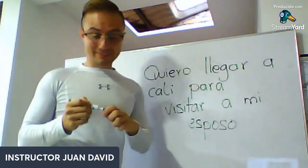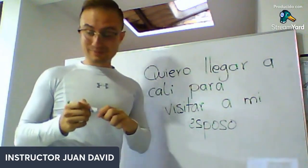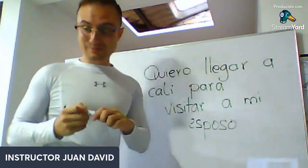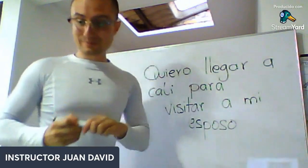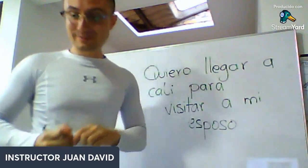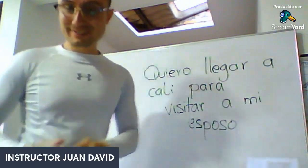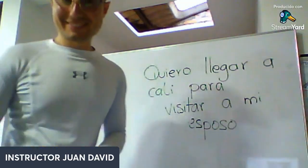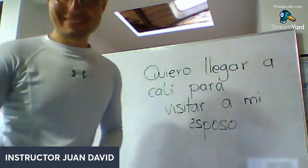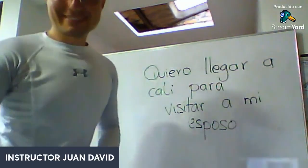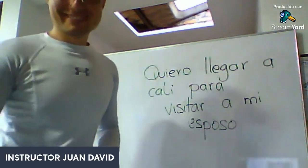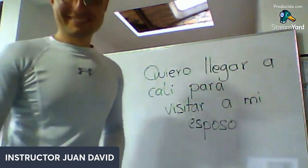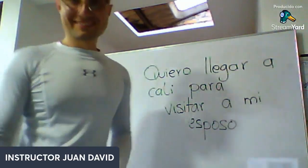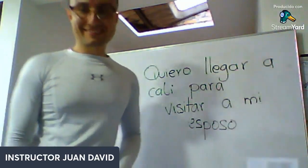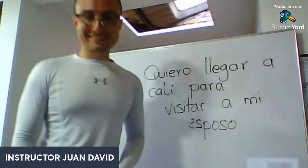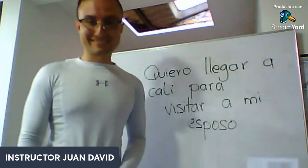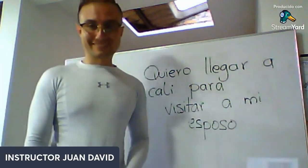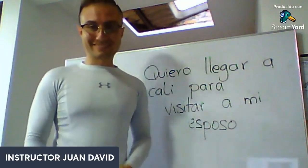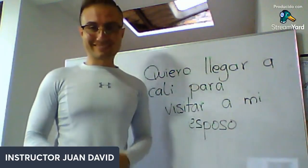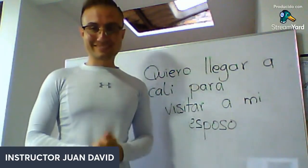sí sí sí qué cosas